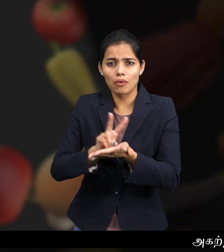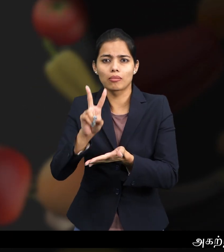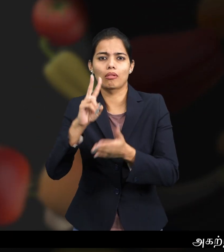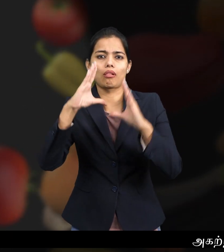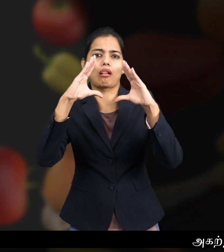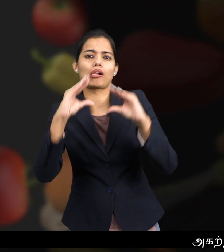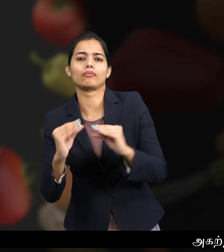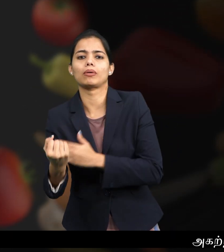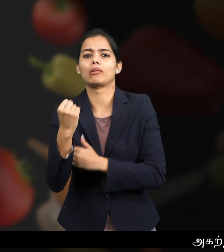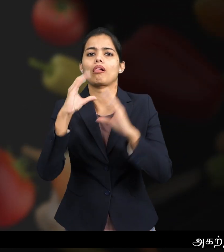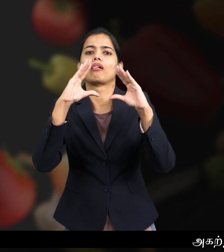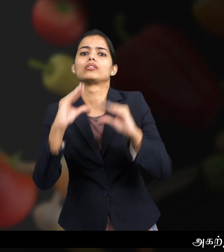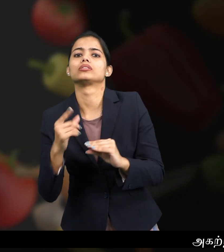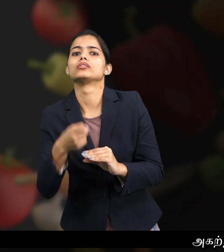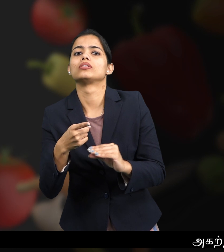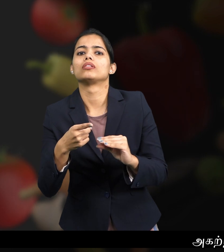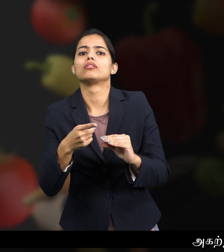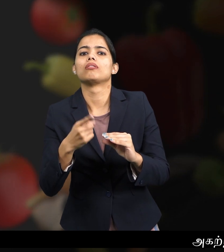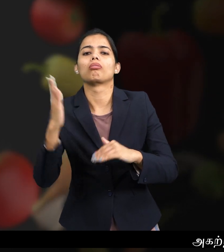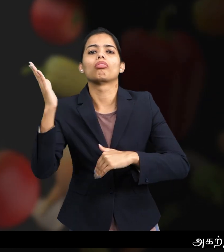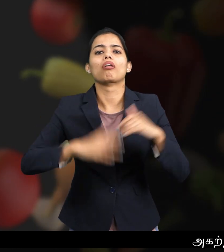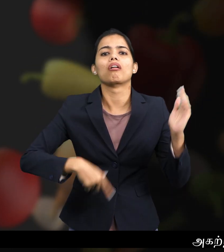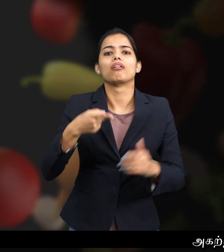கனிமச்சத்துக்கள் அகற்றப்படலாம்.